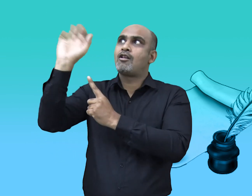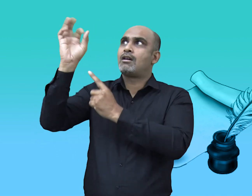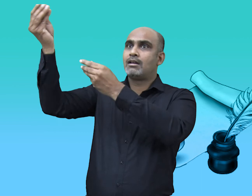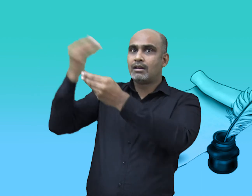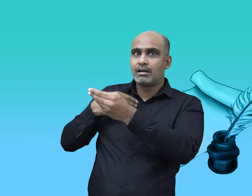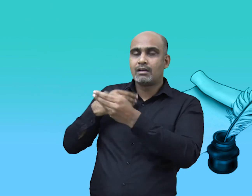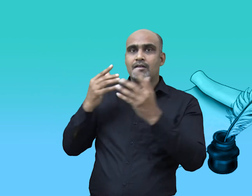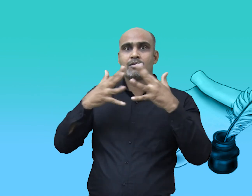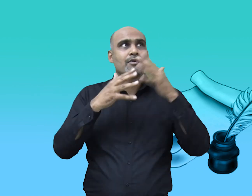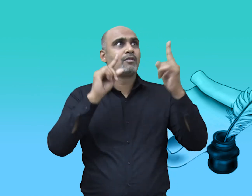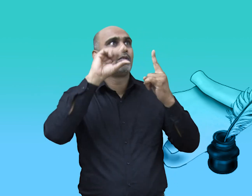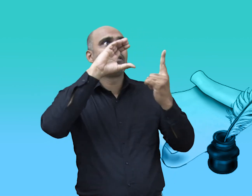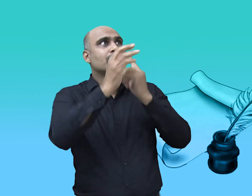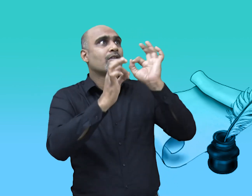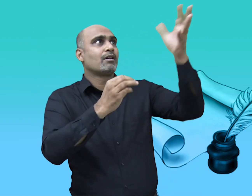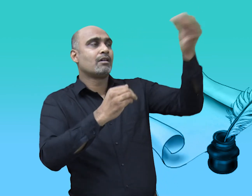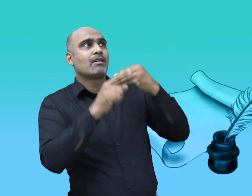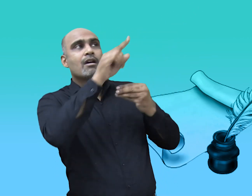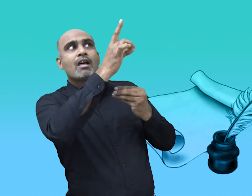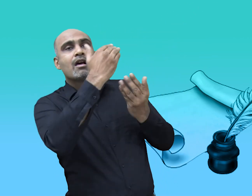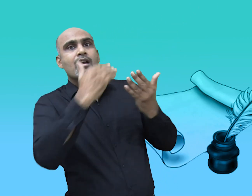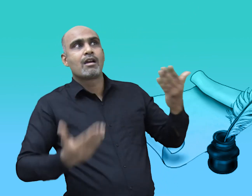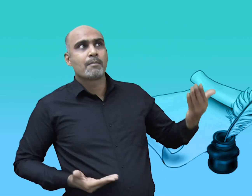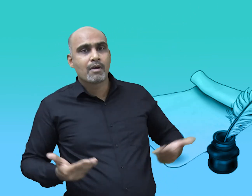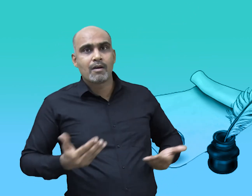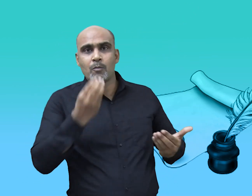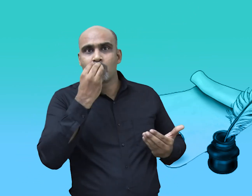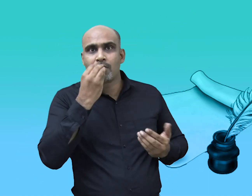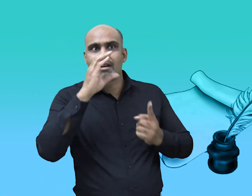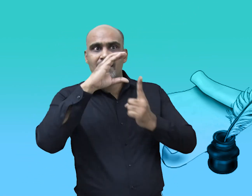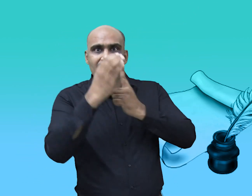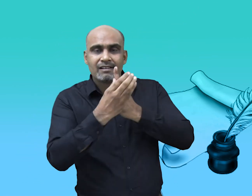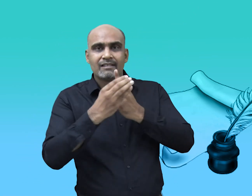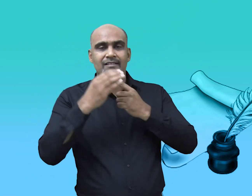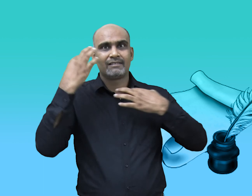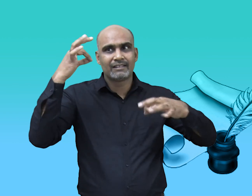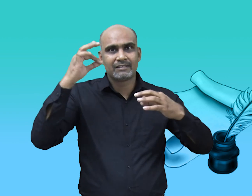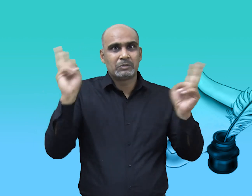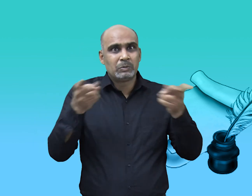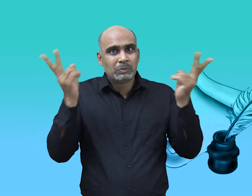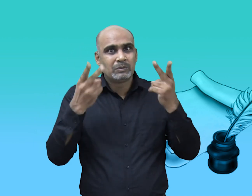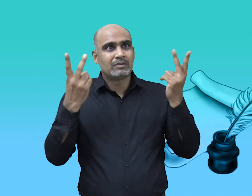मनुष्य को खुद ही निर्मित करना पड़ता है। हमें हमारे देश की संस्कृति को कभी खत्म नहीं होने देना